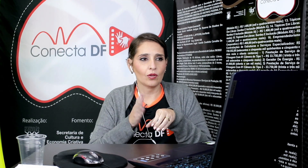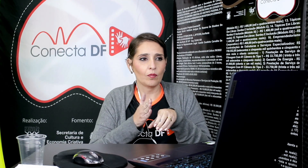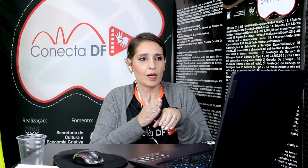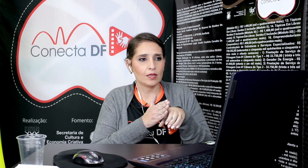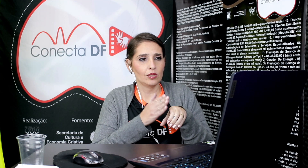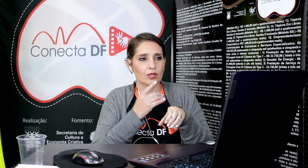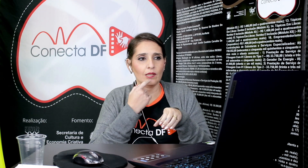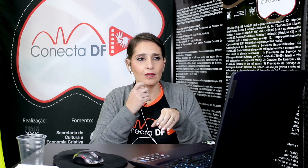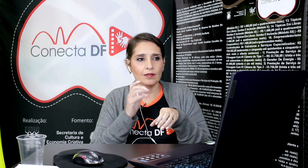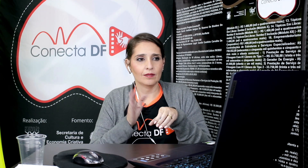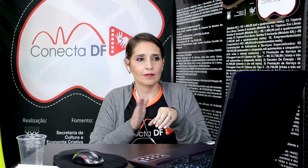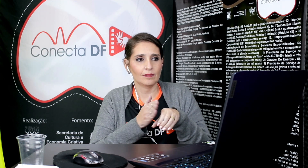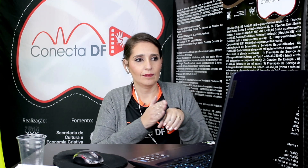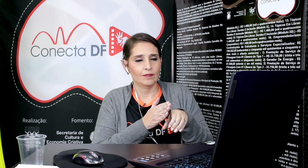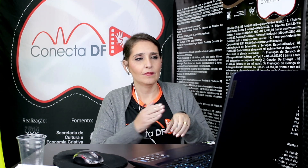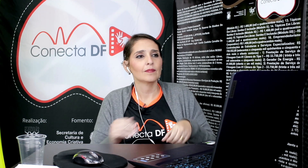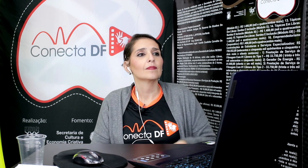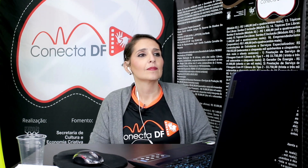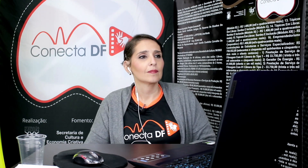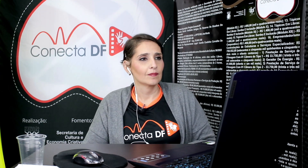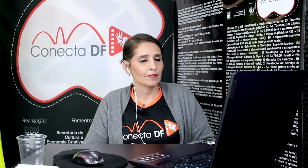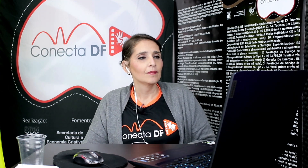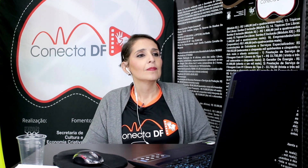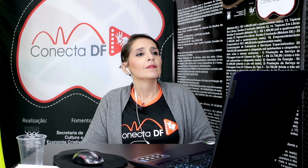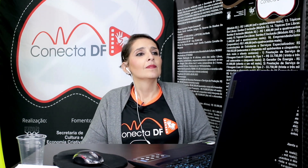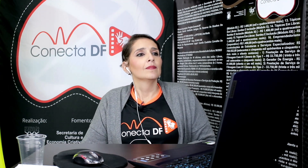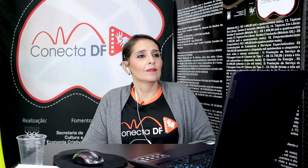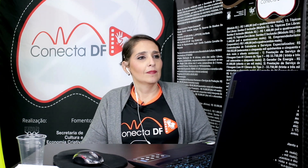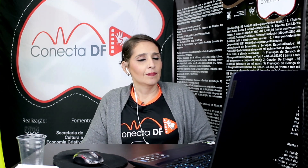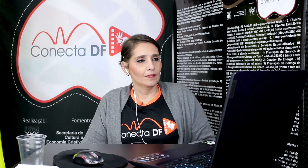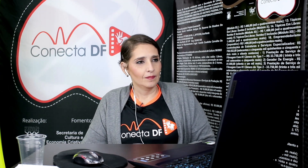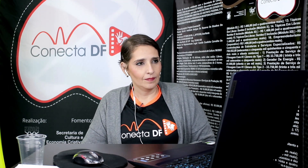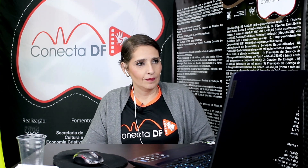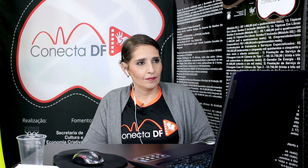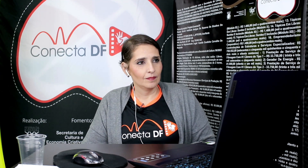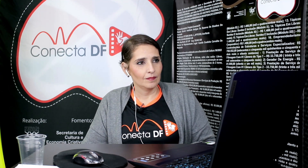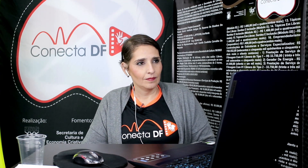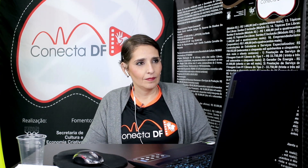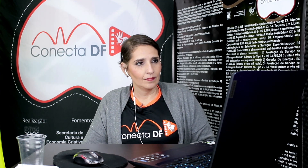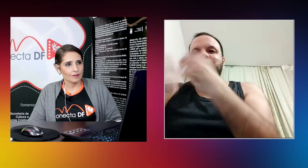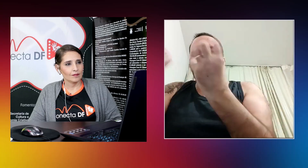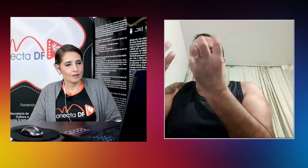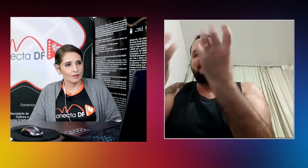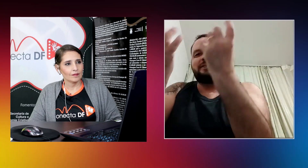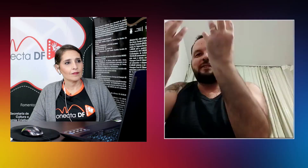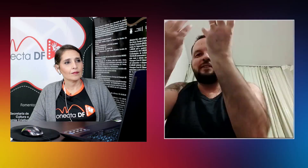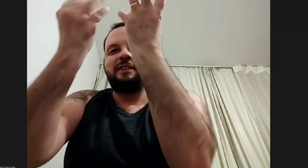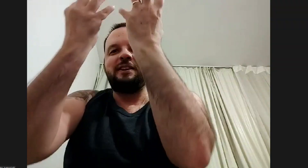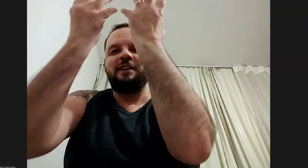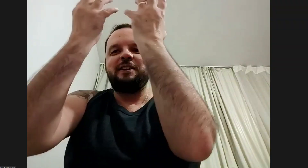Vermelho. Tomate. Corta. Também joga na panela.